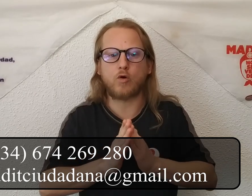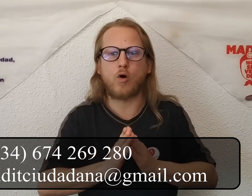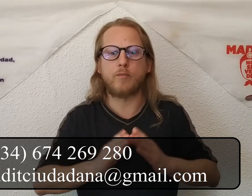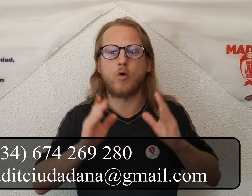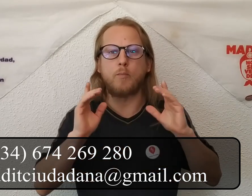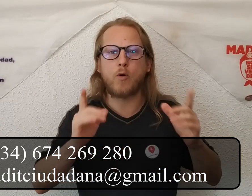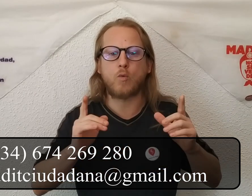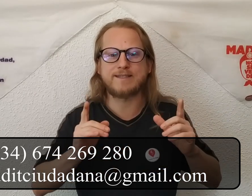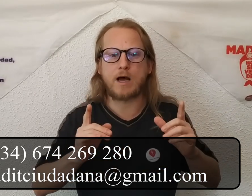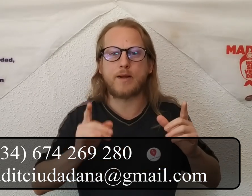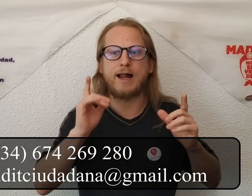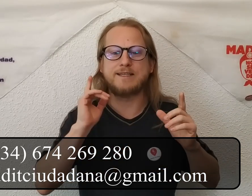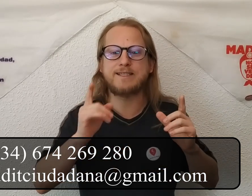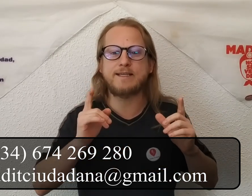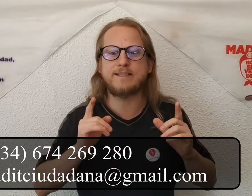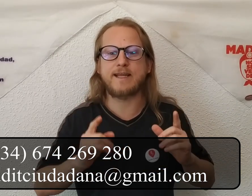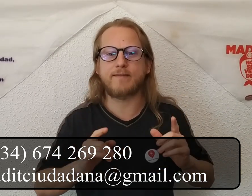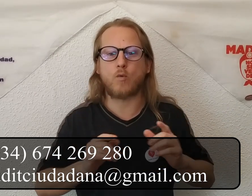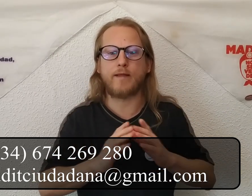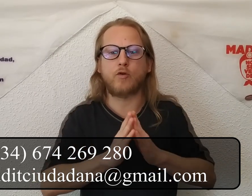auditciudadana@gmail.com o por WhatsApp al